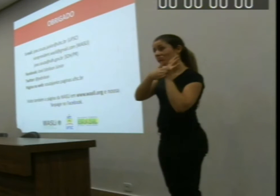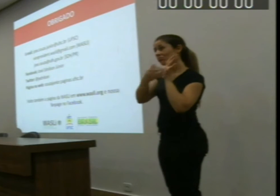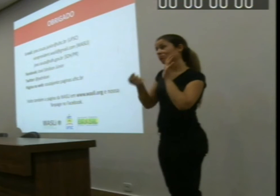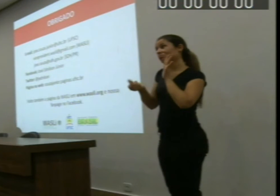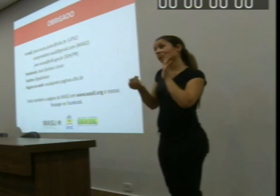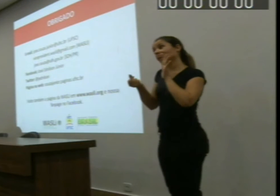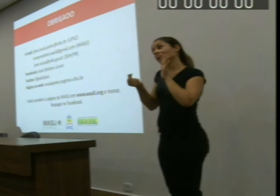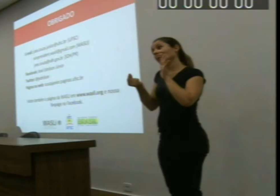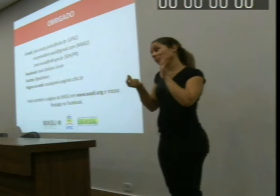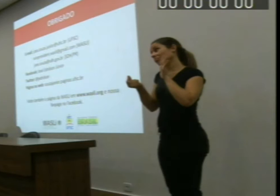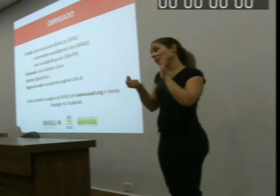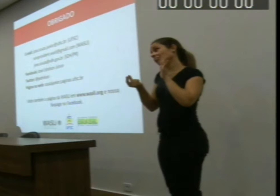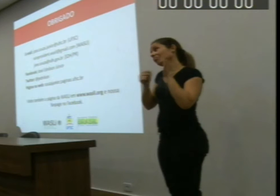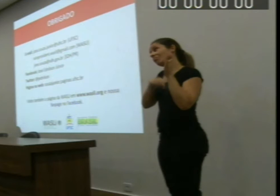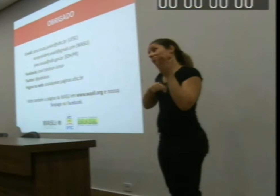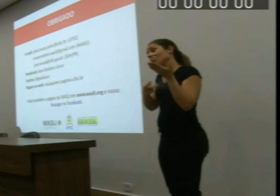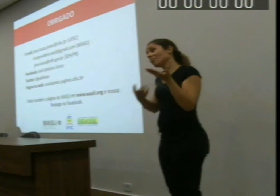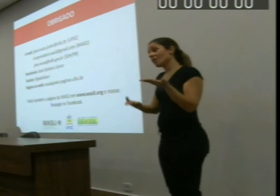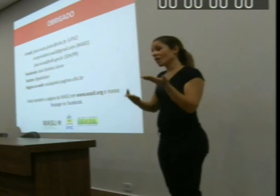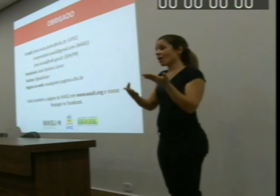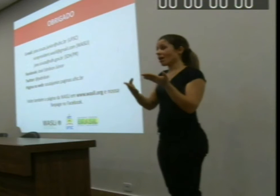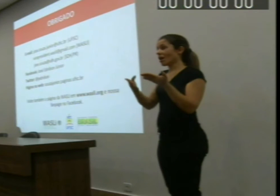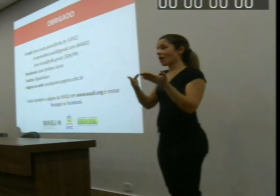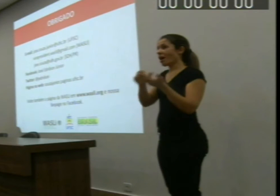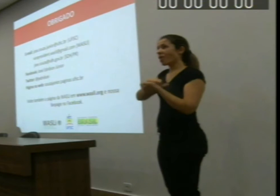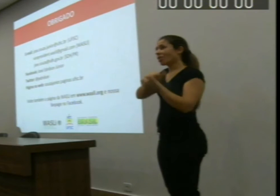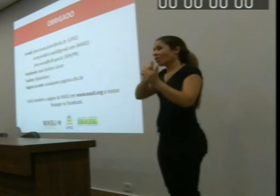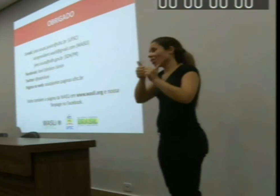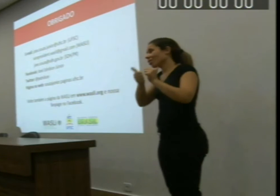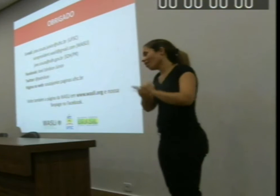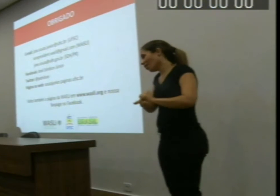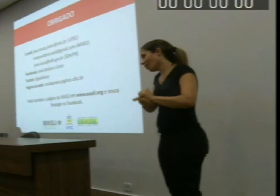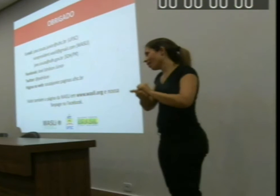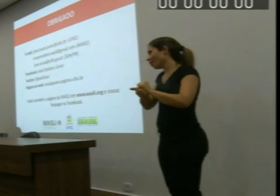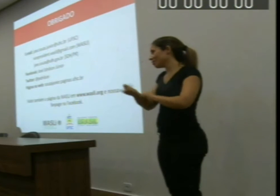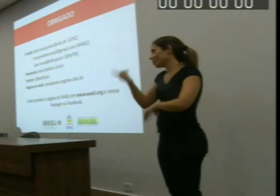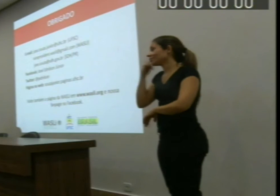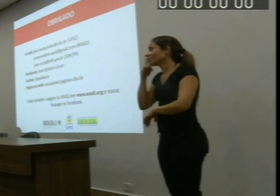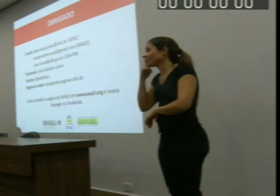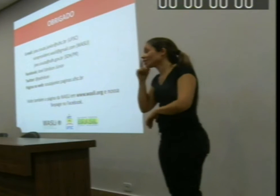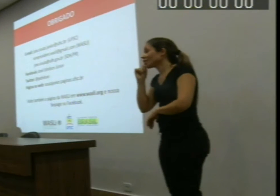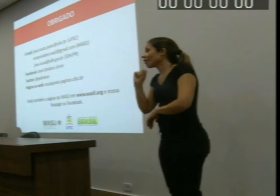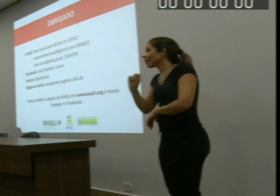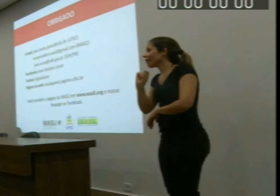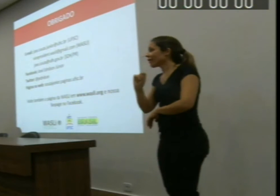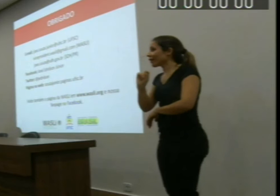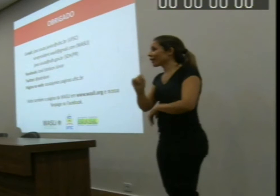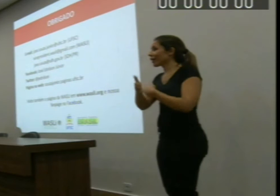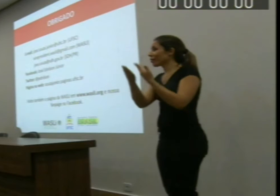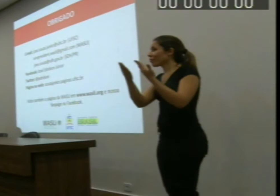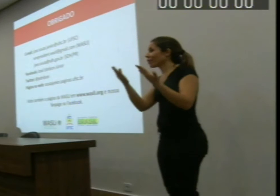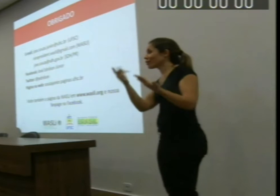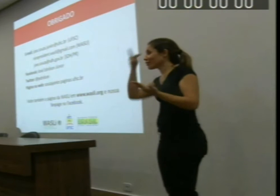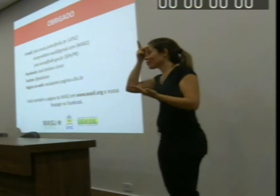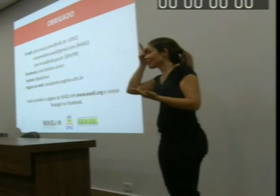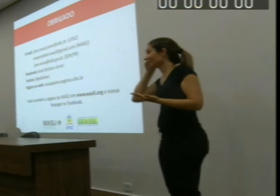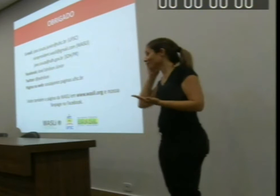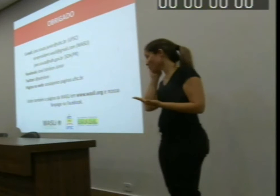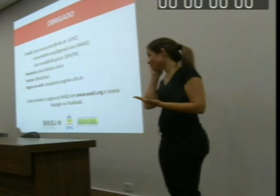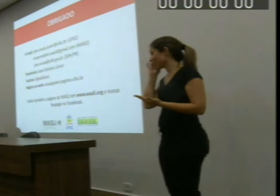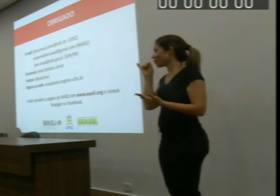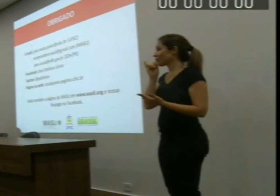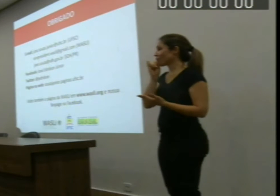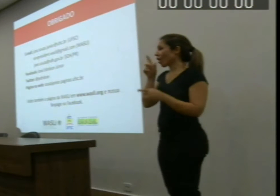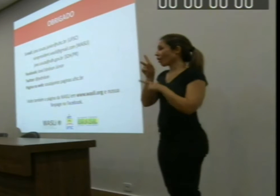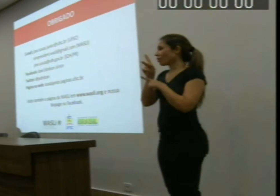adequa a a situação você pode ver para quem que você tá oferecendo aquele serviço você vai fazer um vídeo